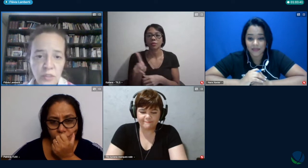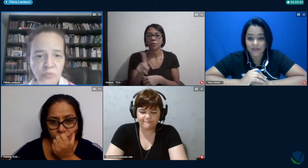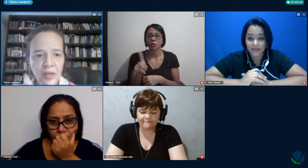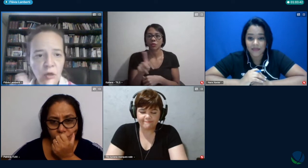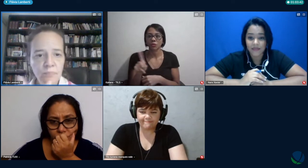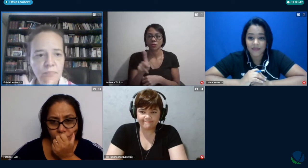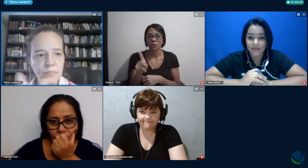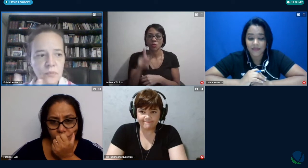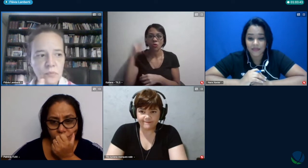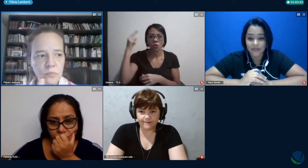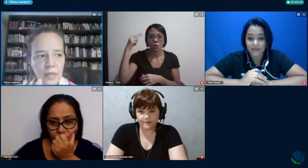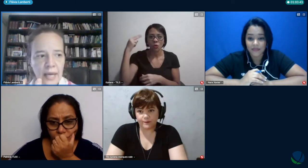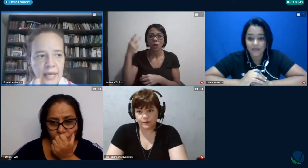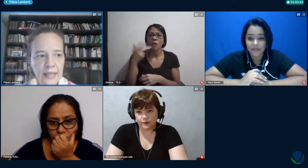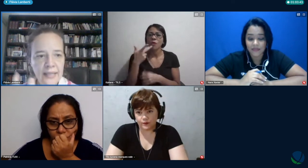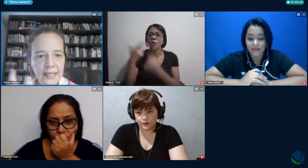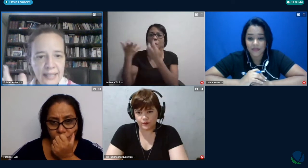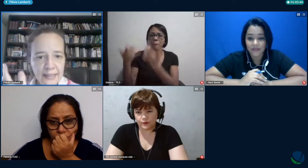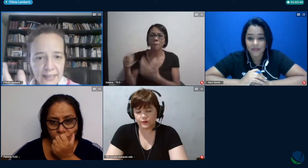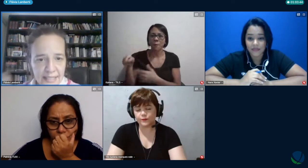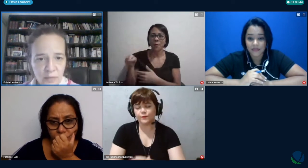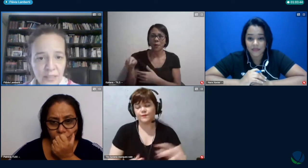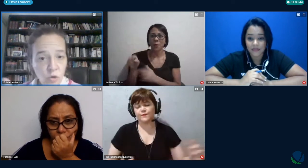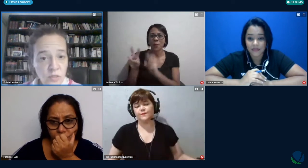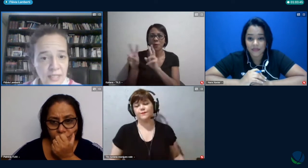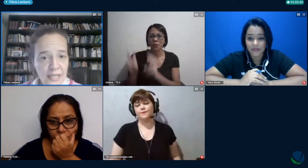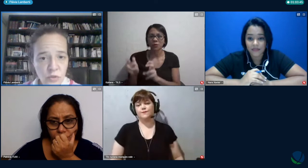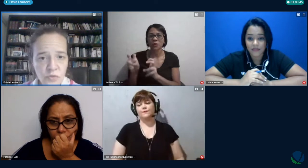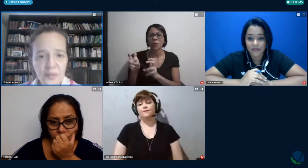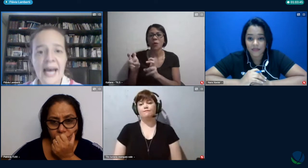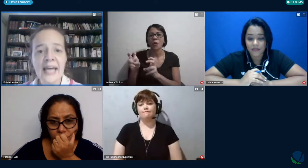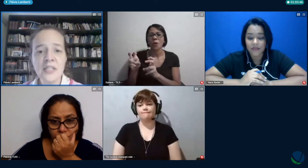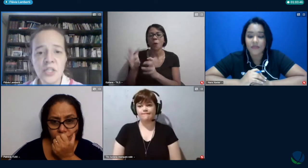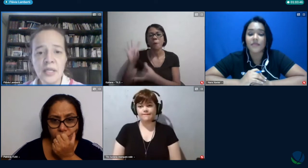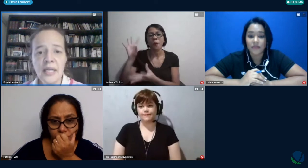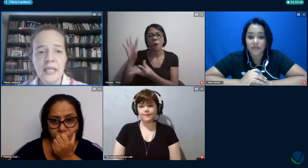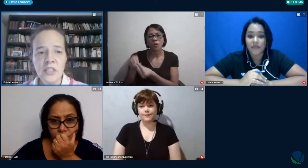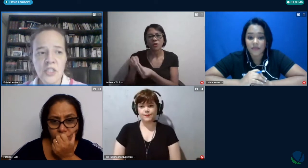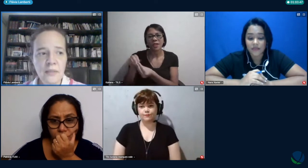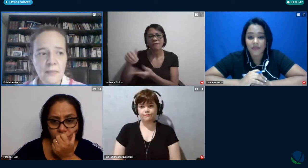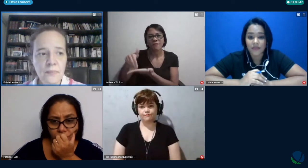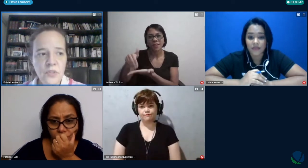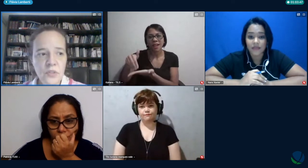O professor Rodrigo falou da questão das considerações finais,